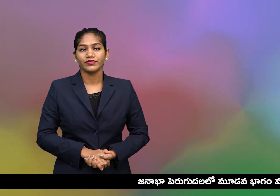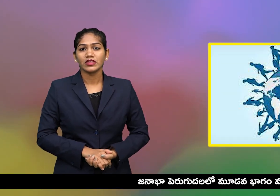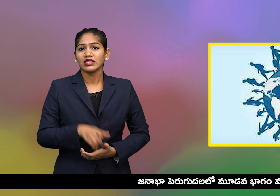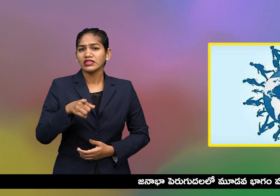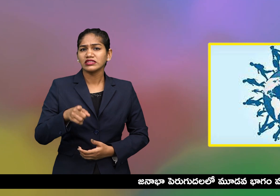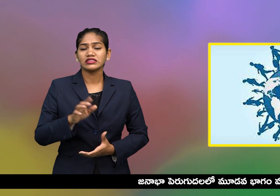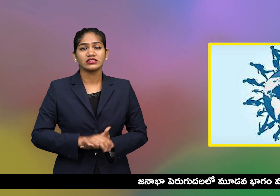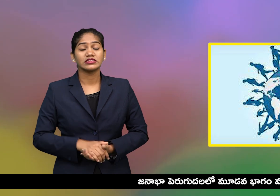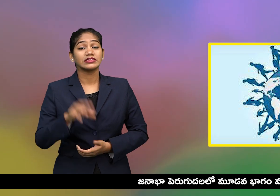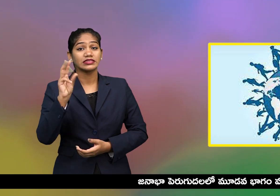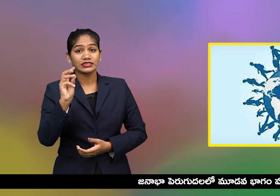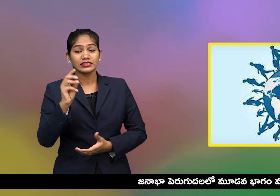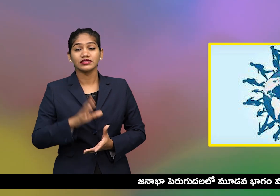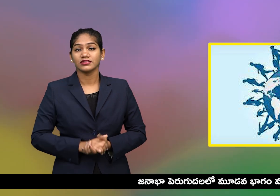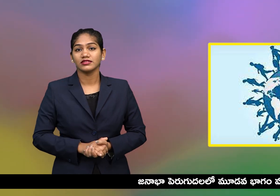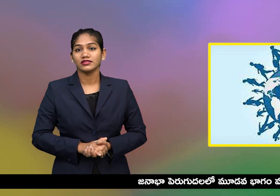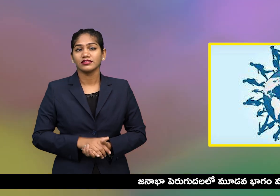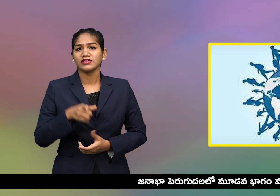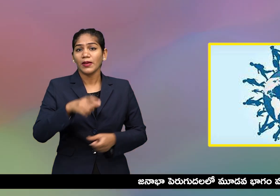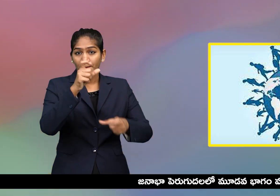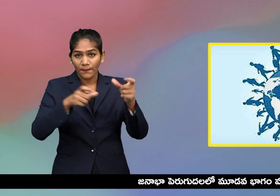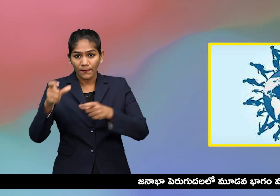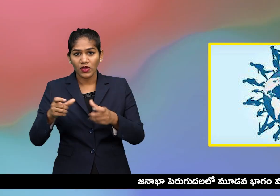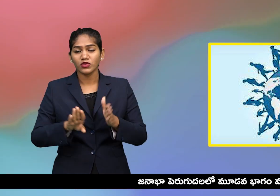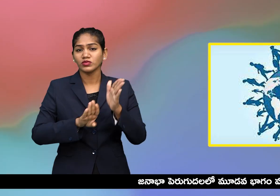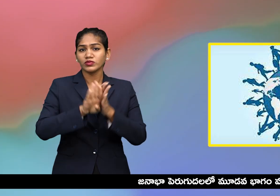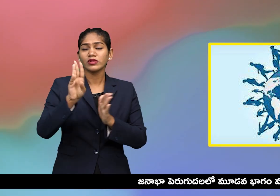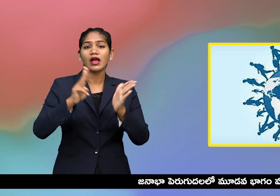జనాభా పెరుగుదలలో మూడవ భాగం వలస.